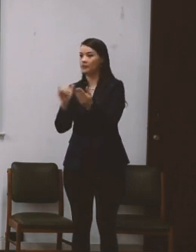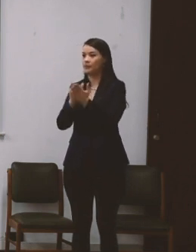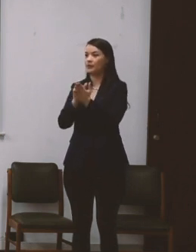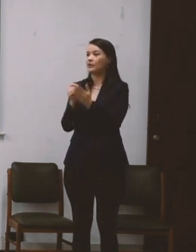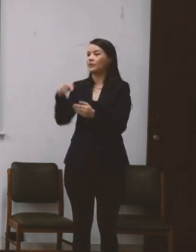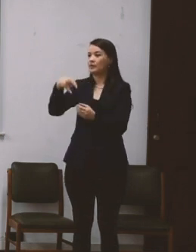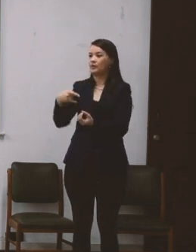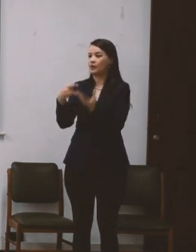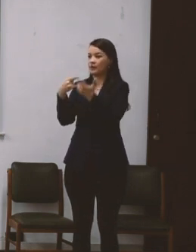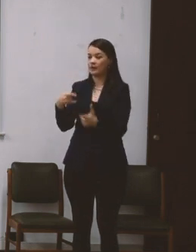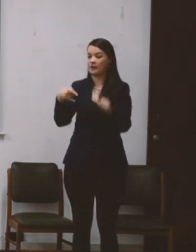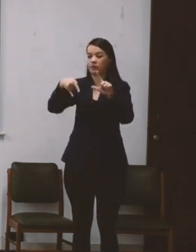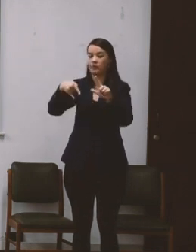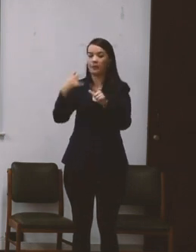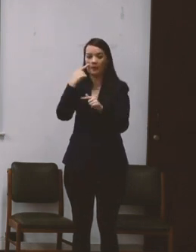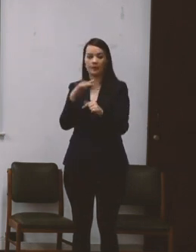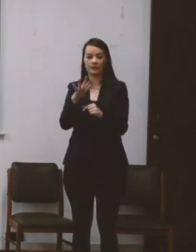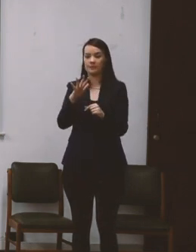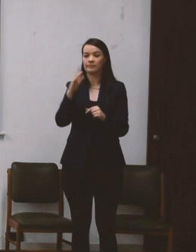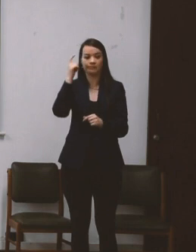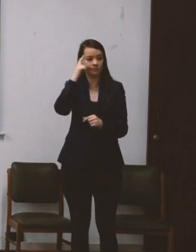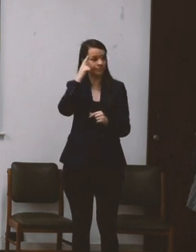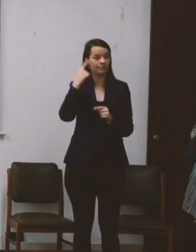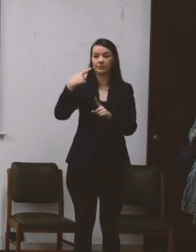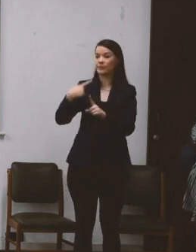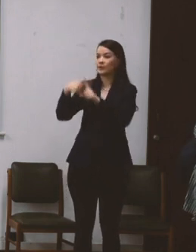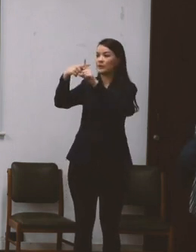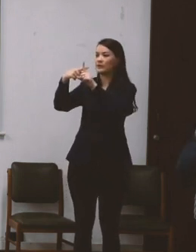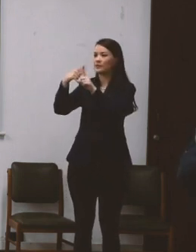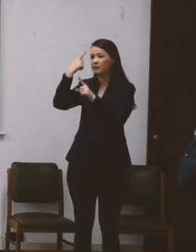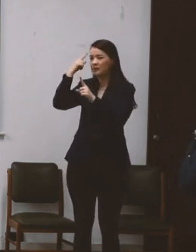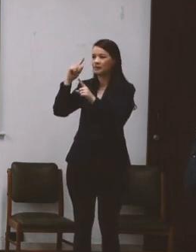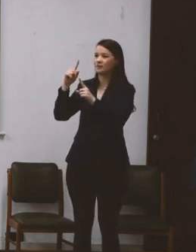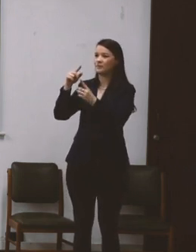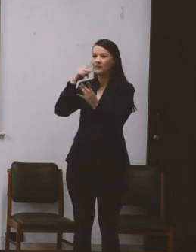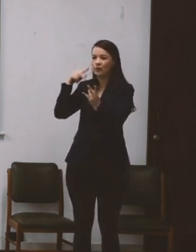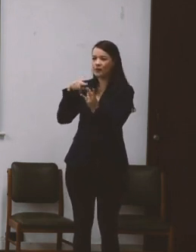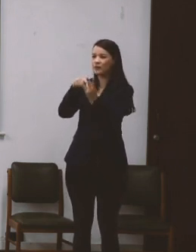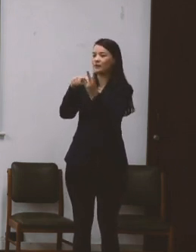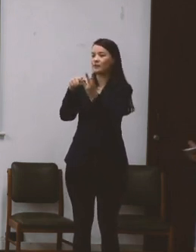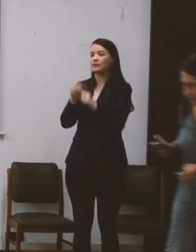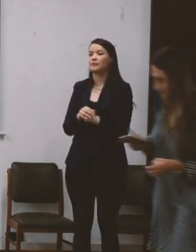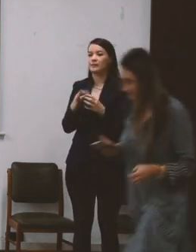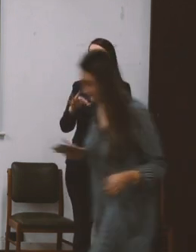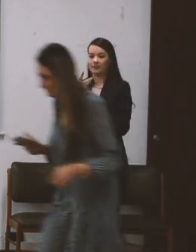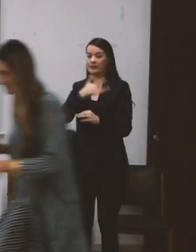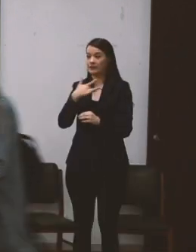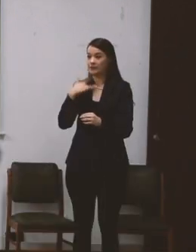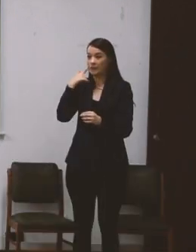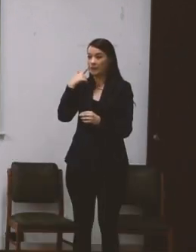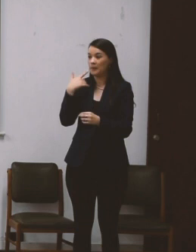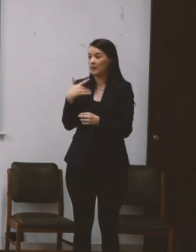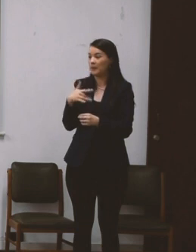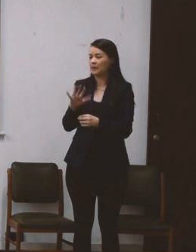que requiere vincular el pensamiento positivo con un estado mental saludable. De esta forma logra una concepción